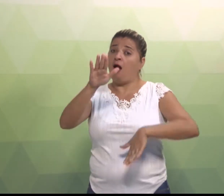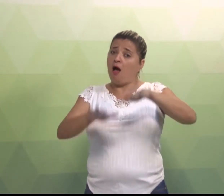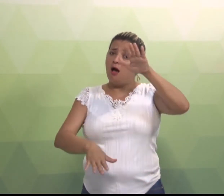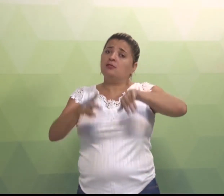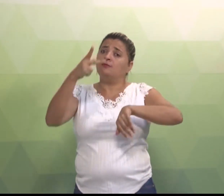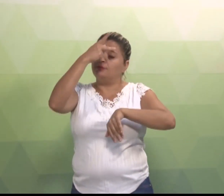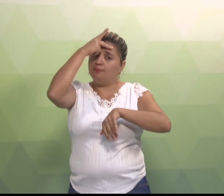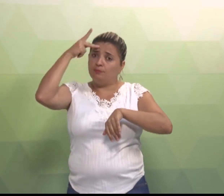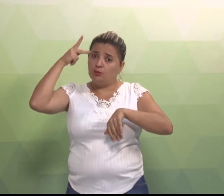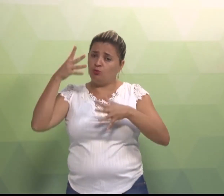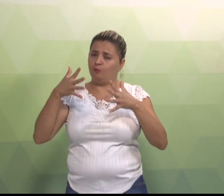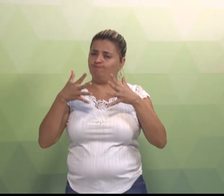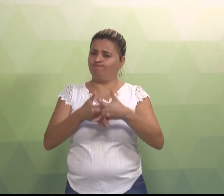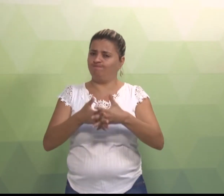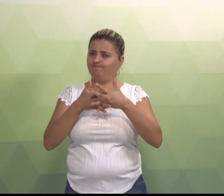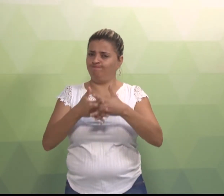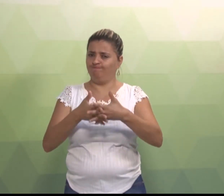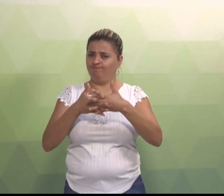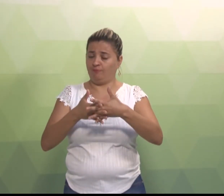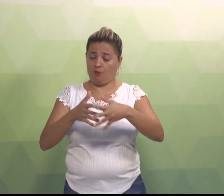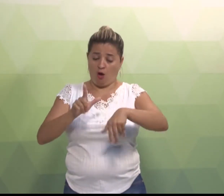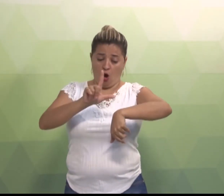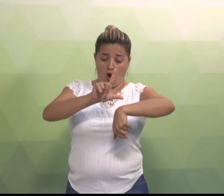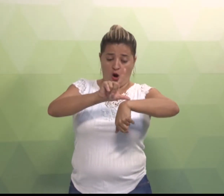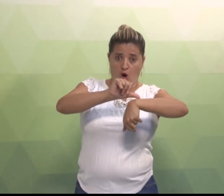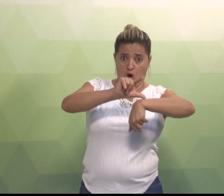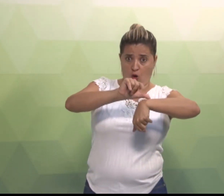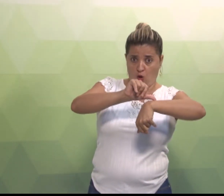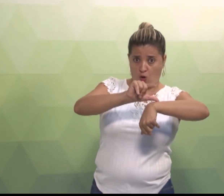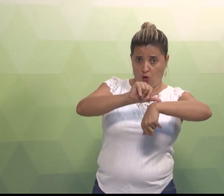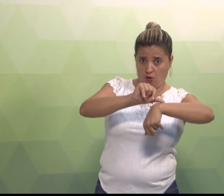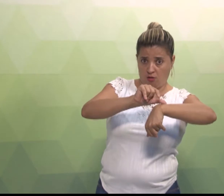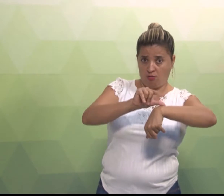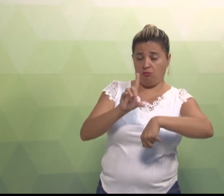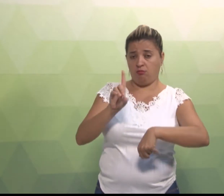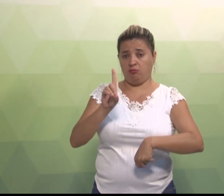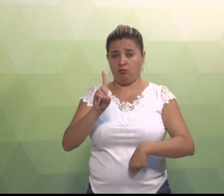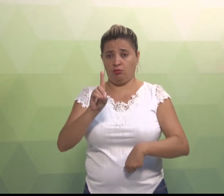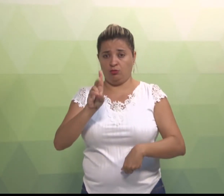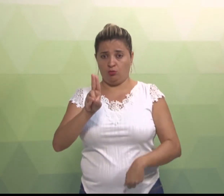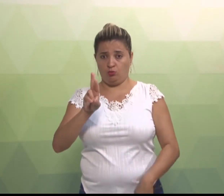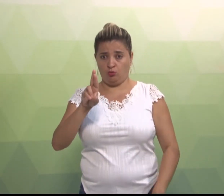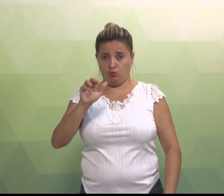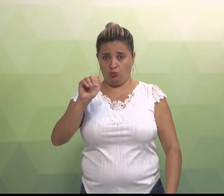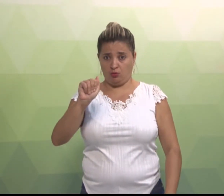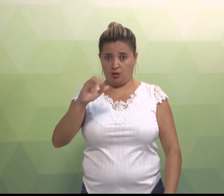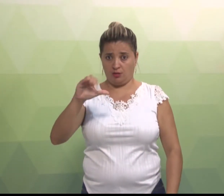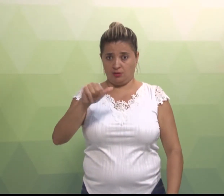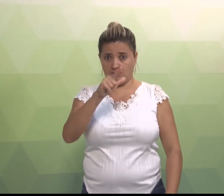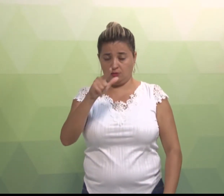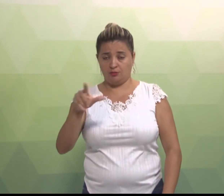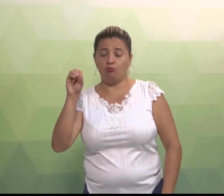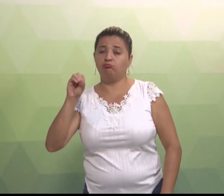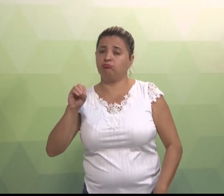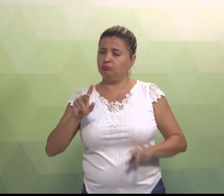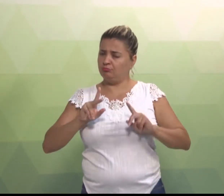Às vezes, algumas pessoas realmente fazem confusão com relação a esse sinal de duração, por exemplo.